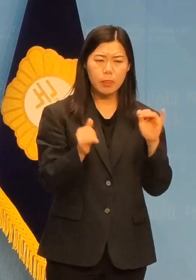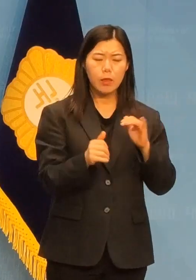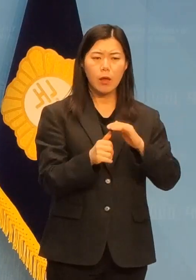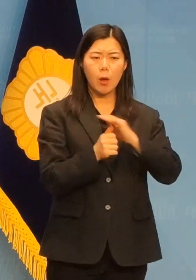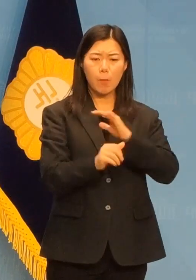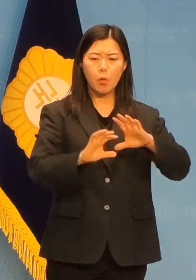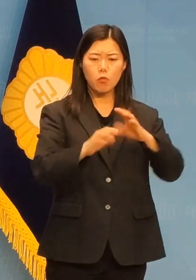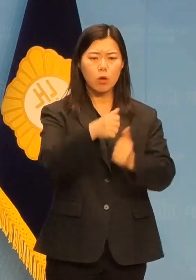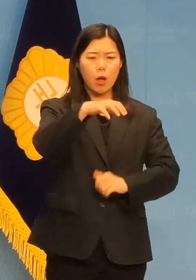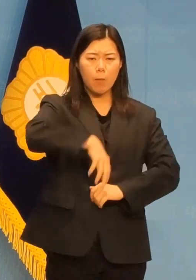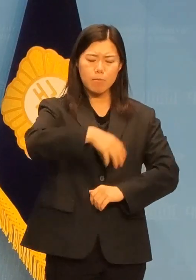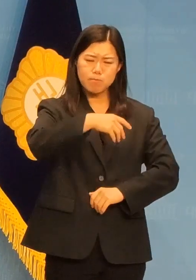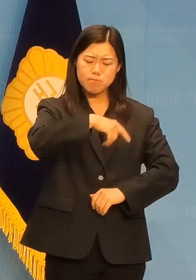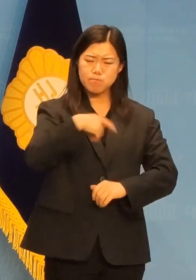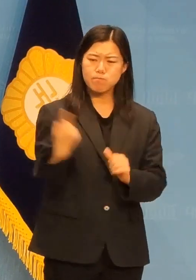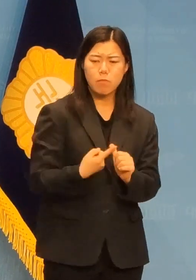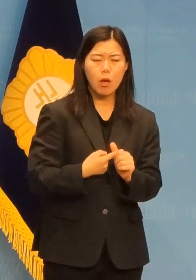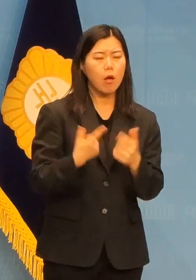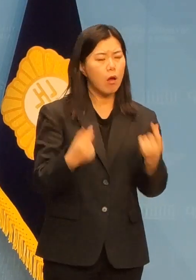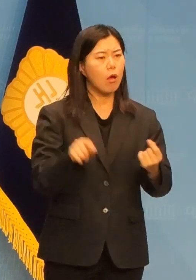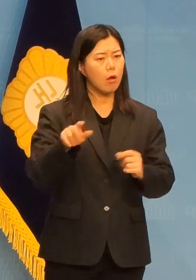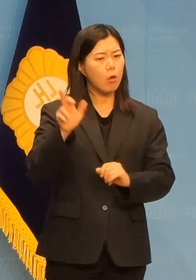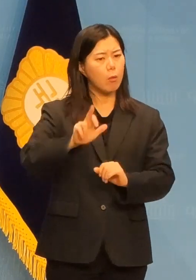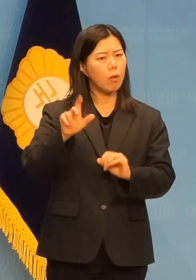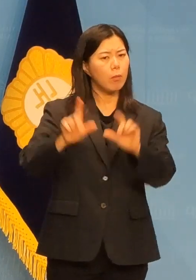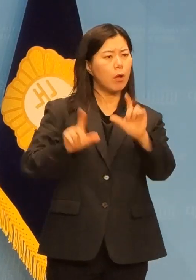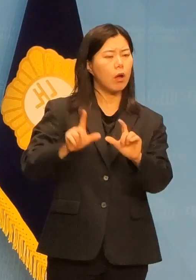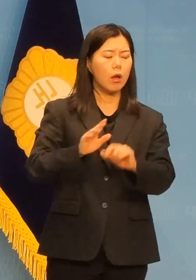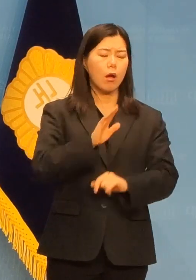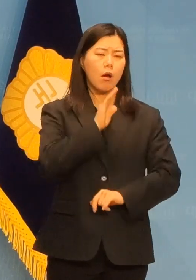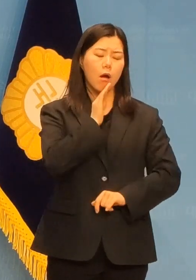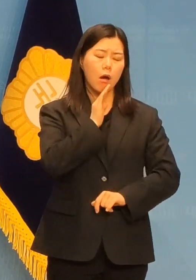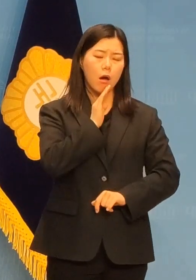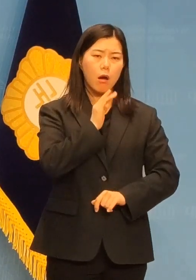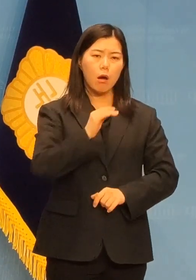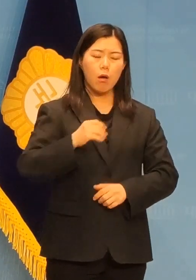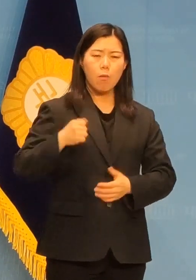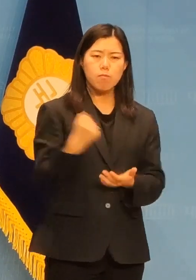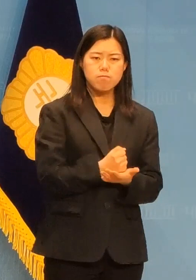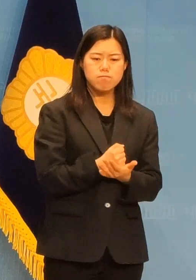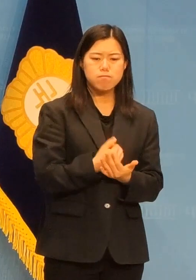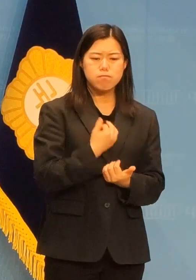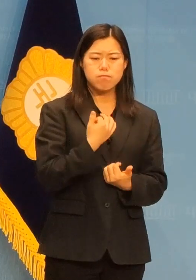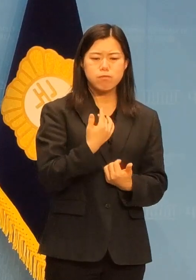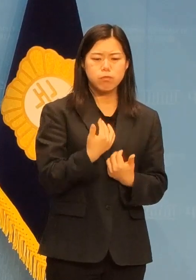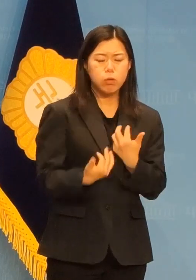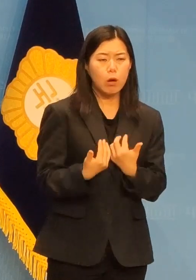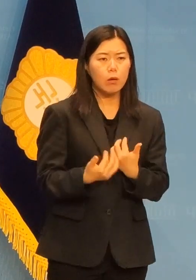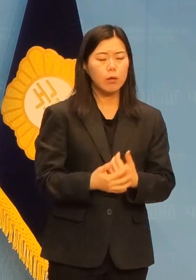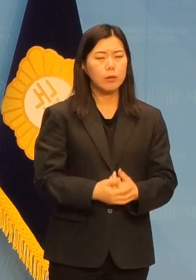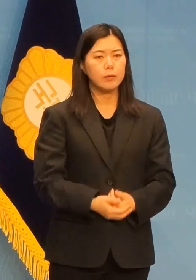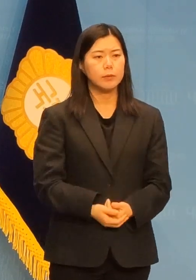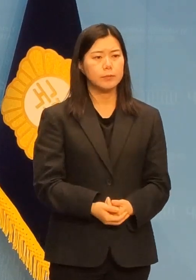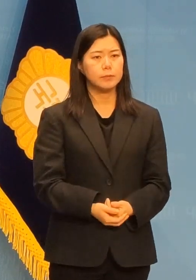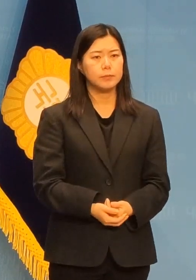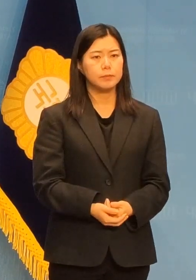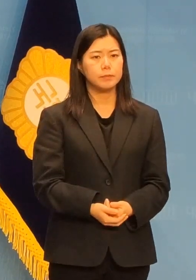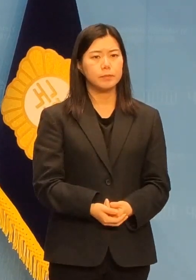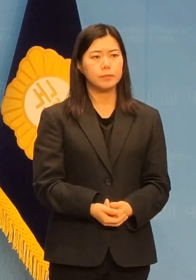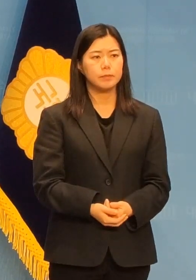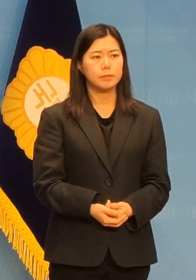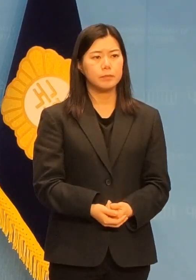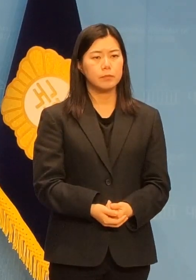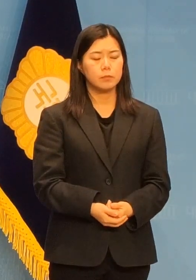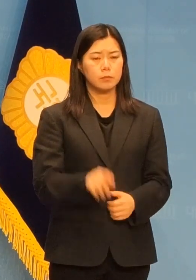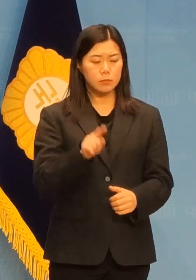대표하는 국회를 모욕한 쿠팡의 태도에 깊은 분노의 감정을 표합니다.